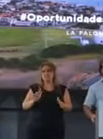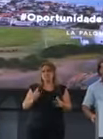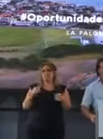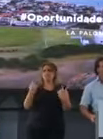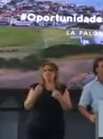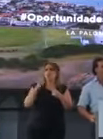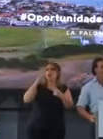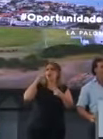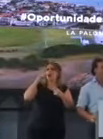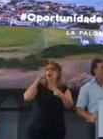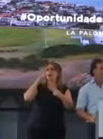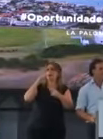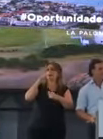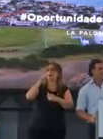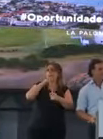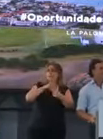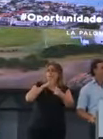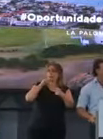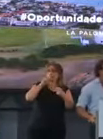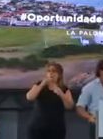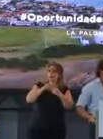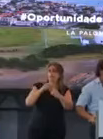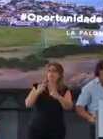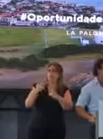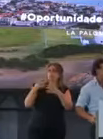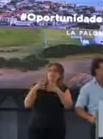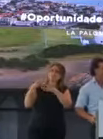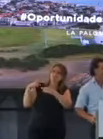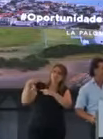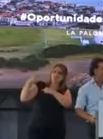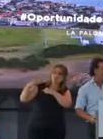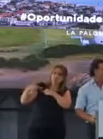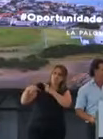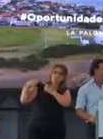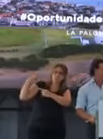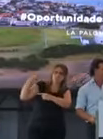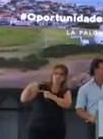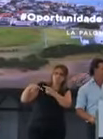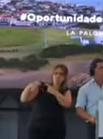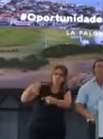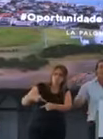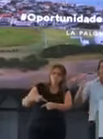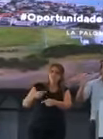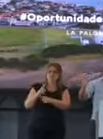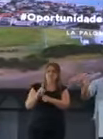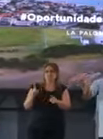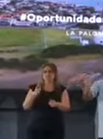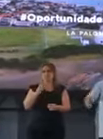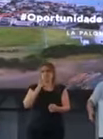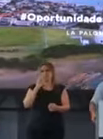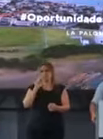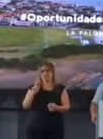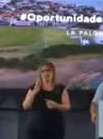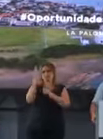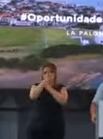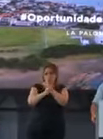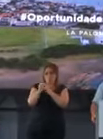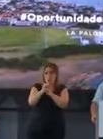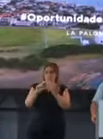Este es un cambio de tres generaciones. Es faltarle el respeto al intelecto humano. Es faltarle el respeto a la